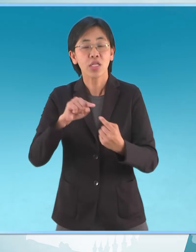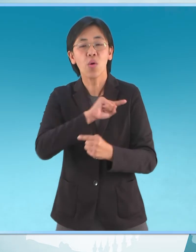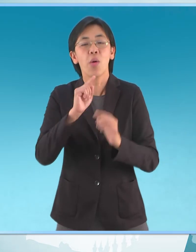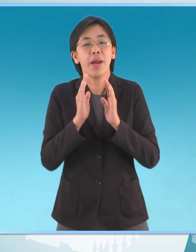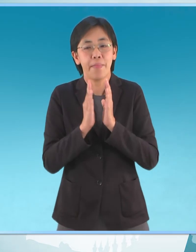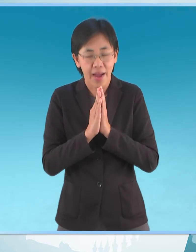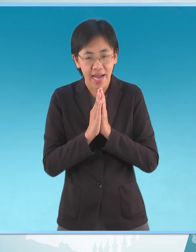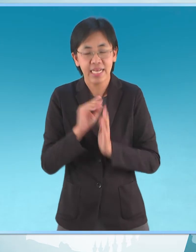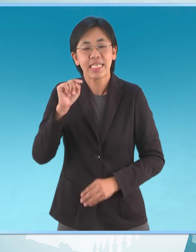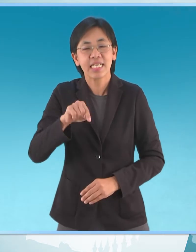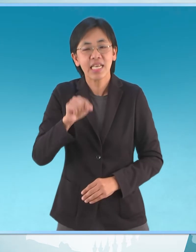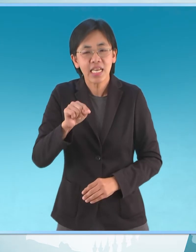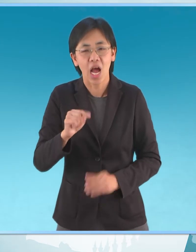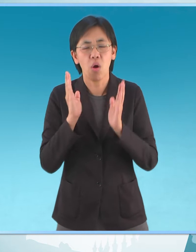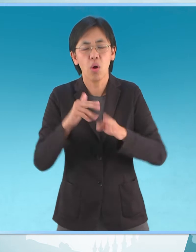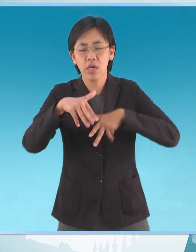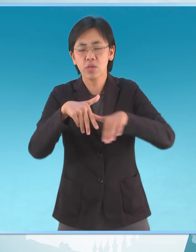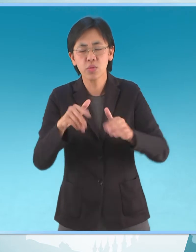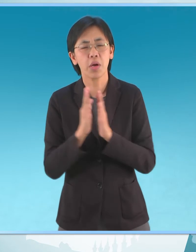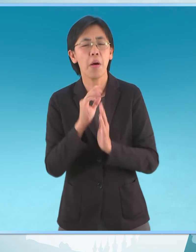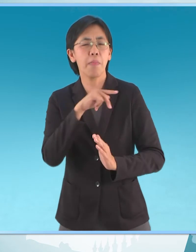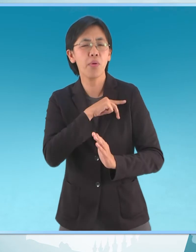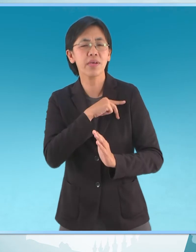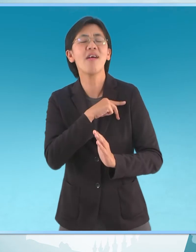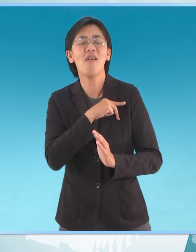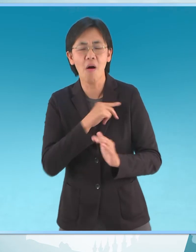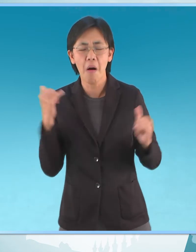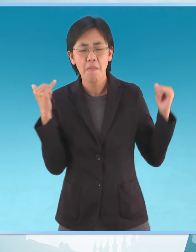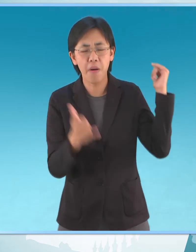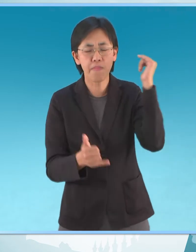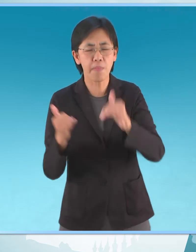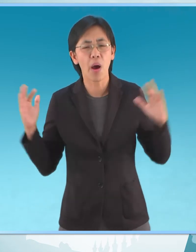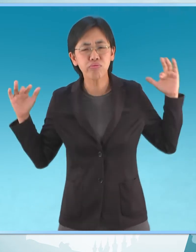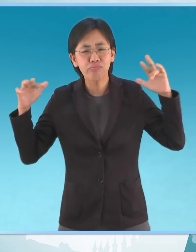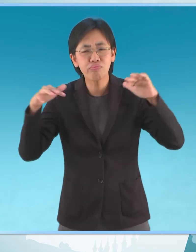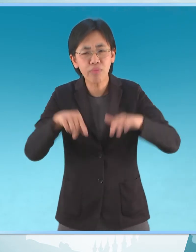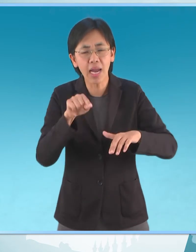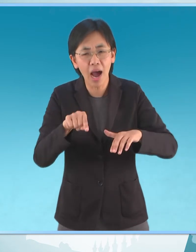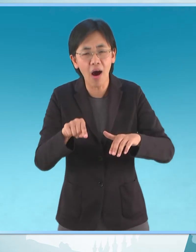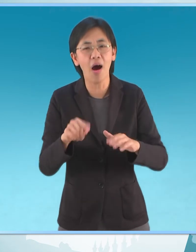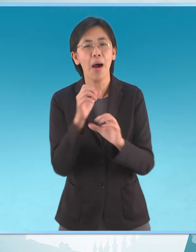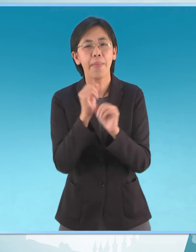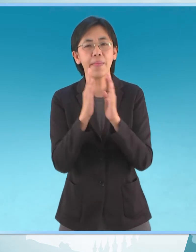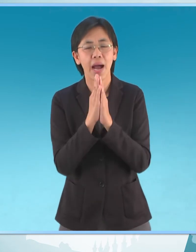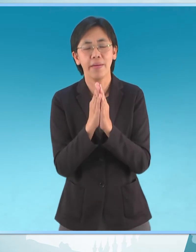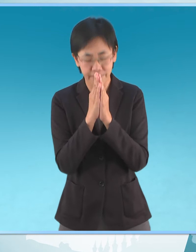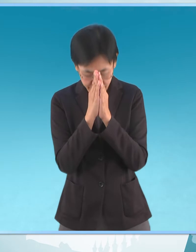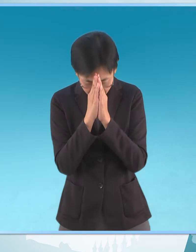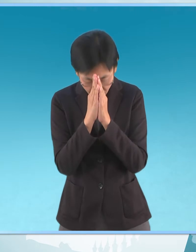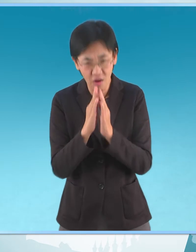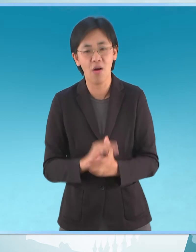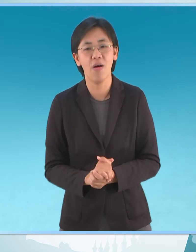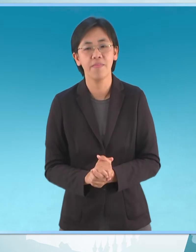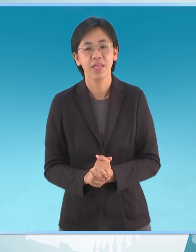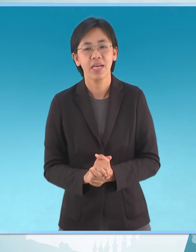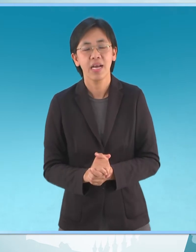วันนี้ที่เรามาตรงกับวันพระครับวัดแห่งนี้จึงเนืองแน่นไปด้วยพุทธศาสนิกชนชาวท่าแขกที่นอกจากจะมาสักการะพระประธ